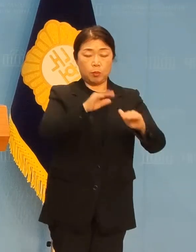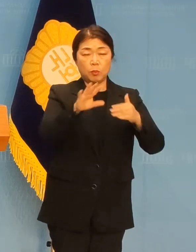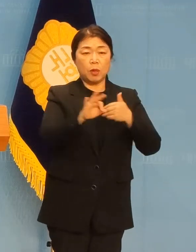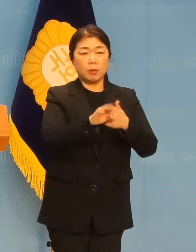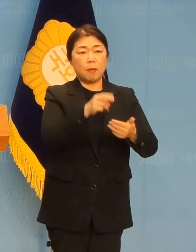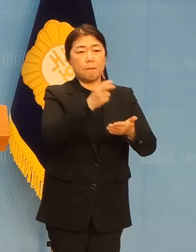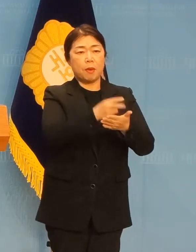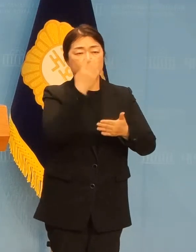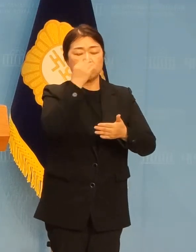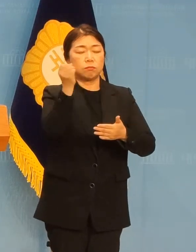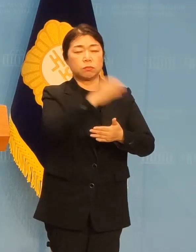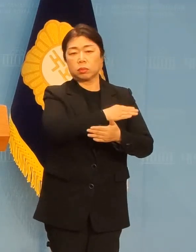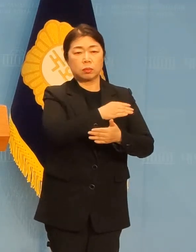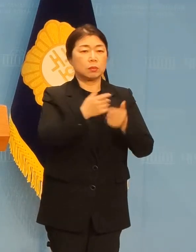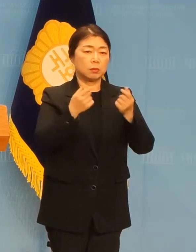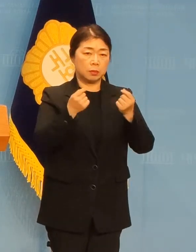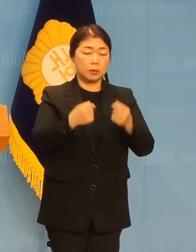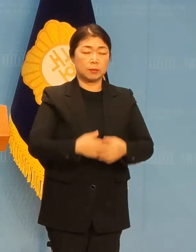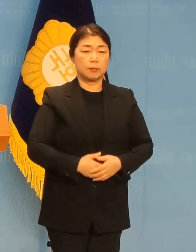그 자체입니다.